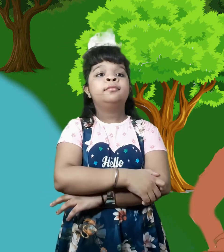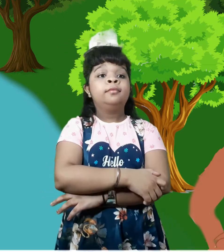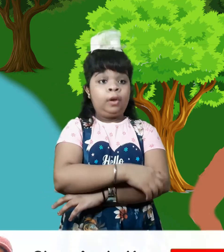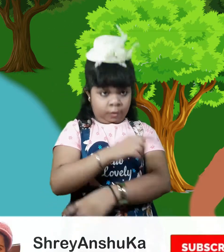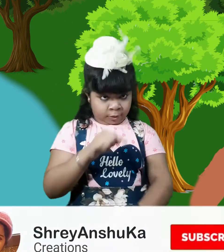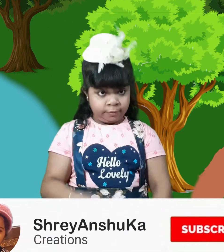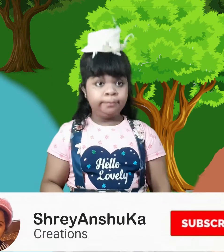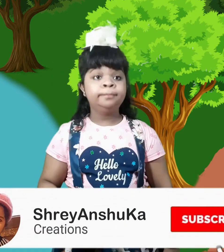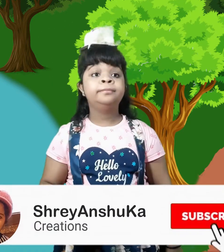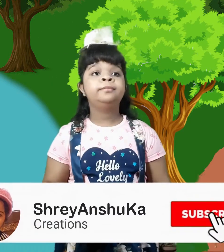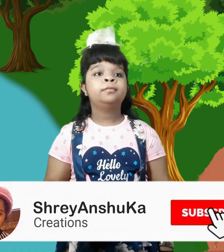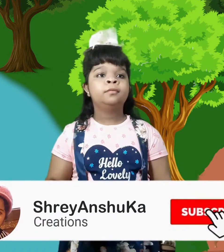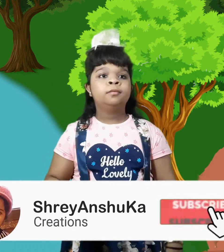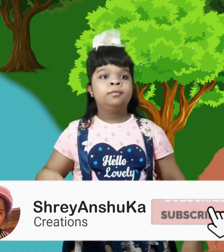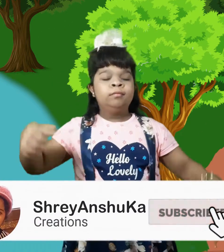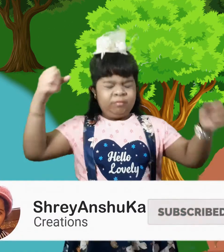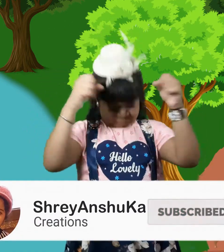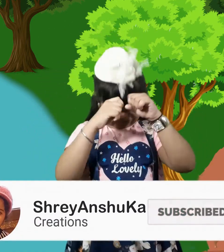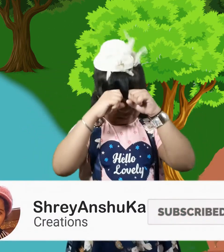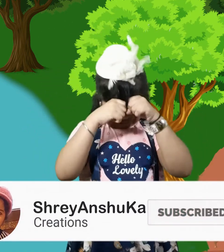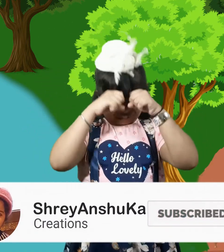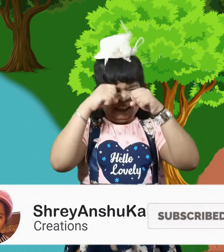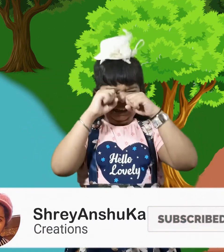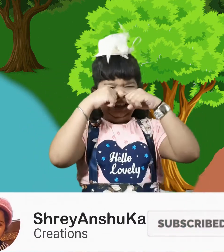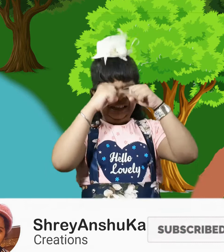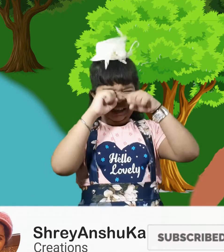और जोर जोर से रोने लगा।